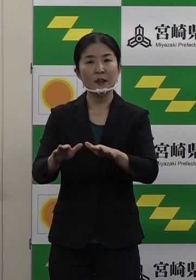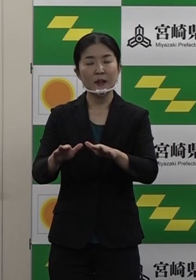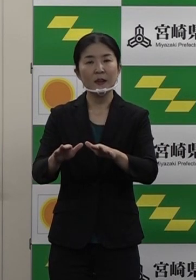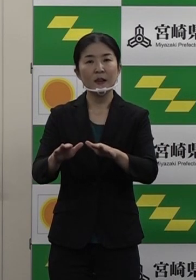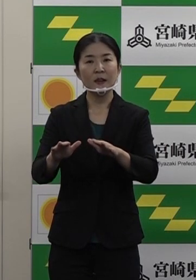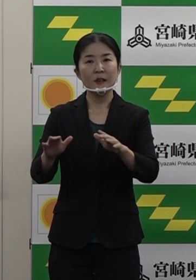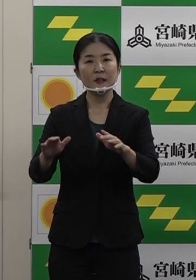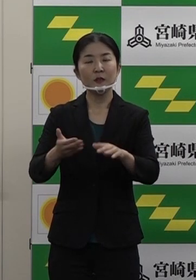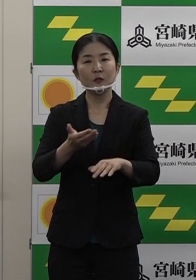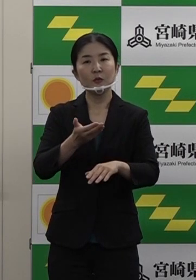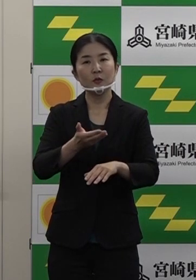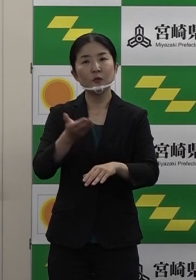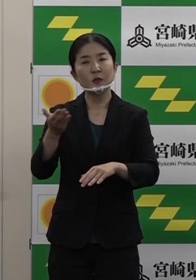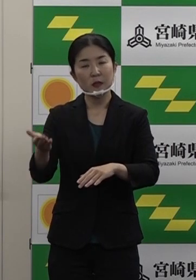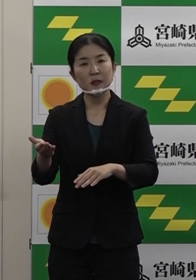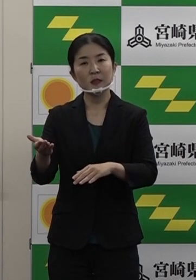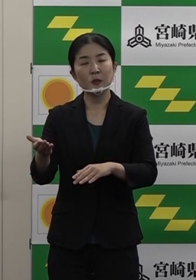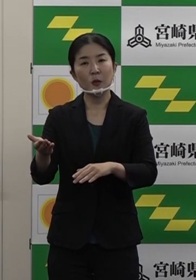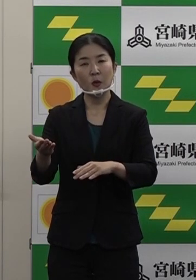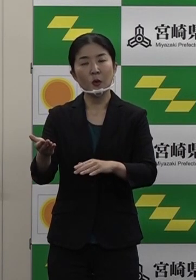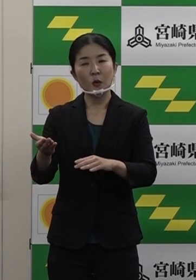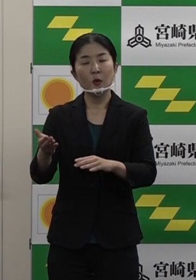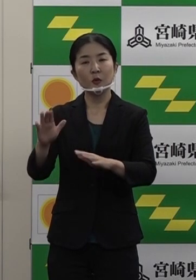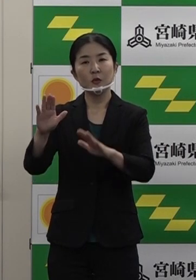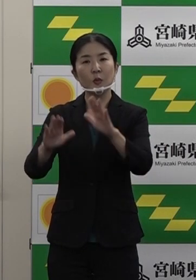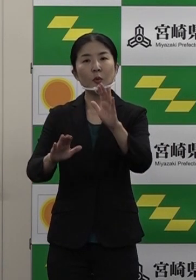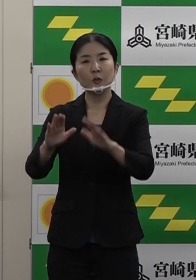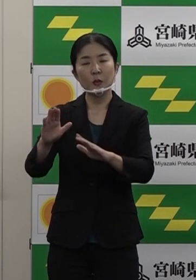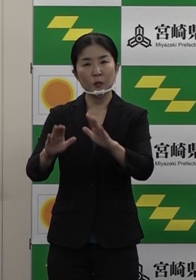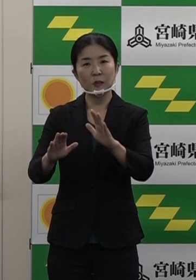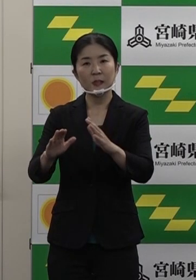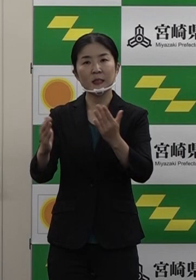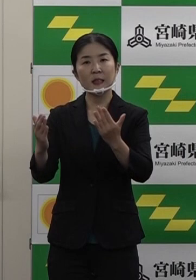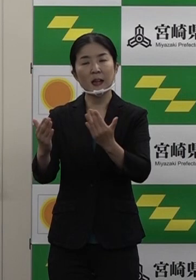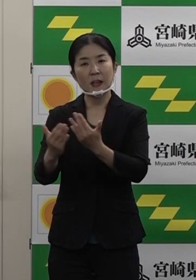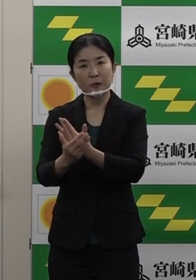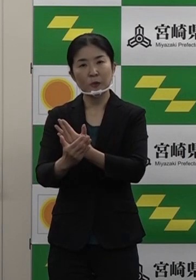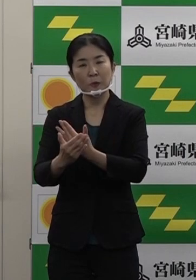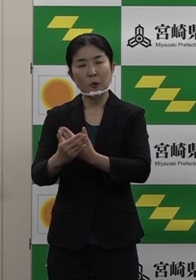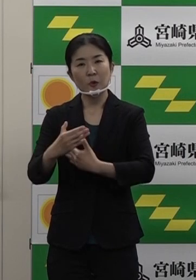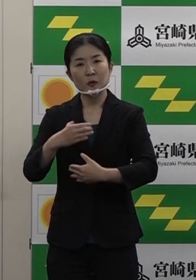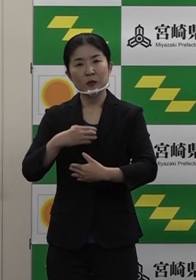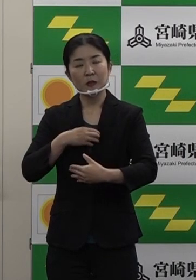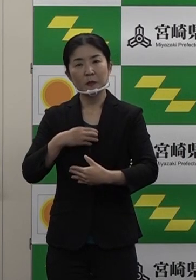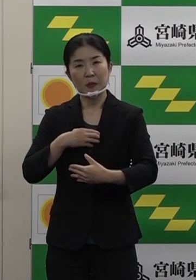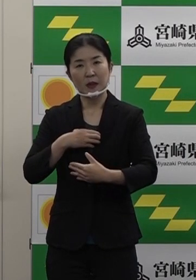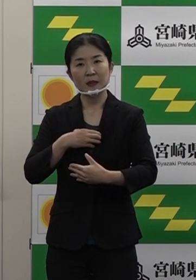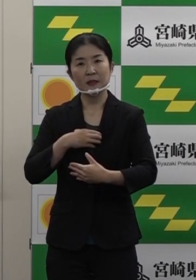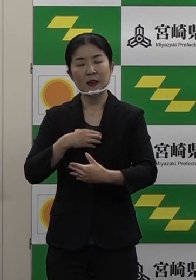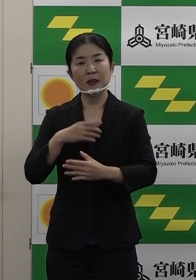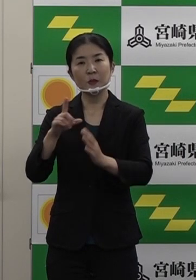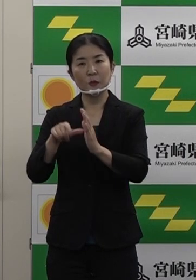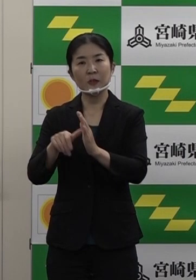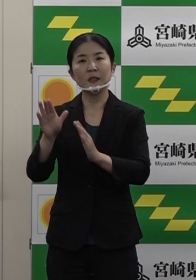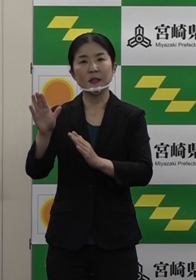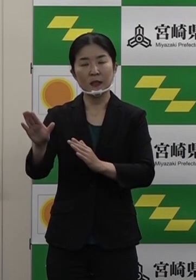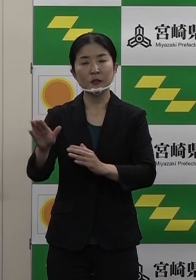徐々に次の段階に移っていくというのも非常にこう神経を使ってプレッシャーのかかる場面であります